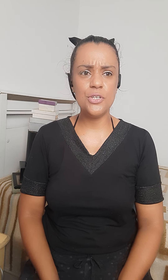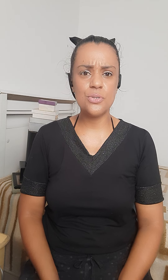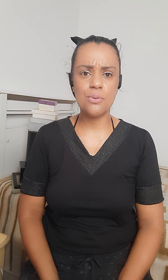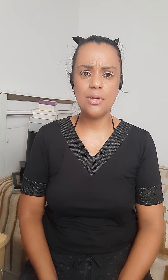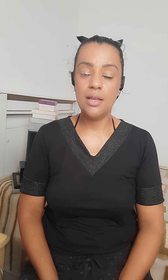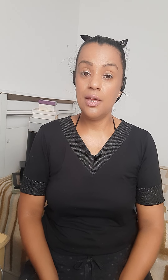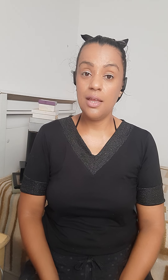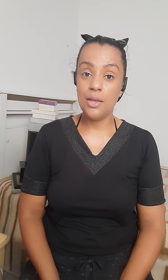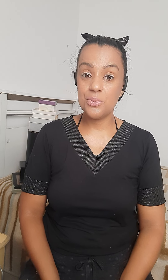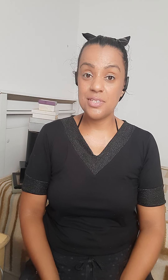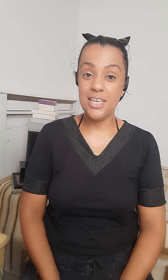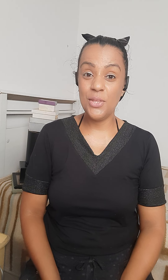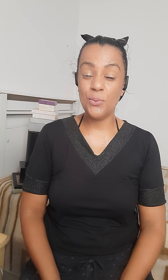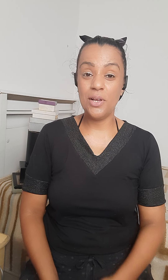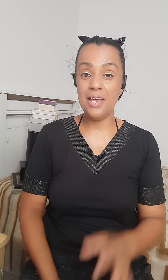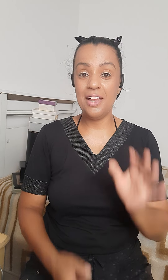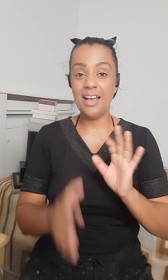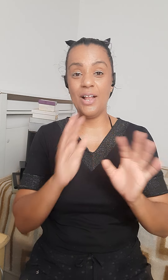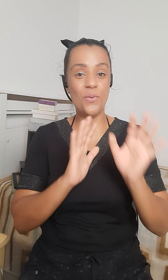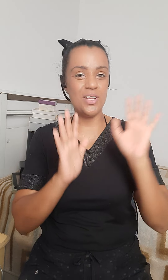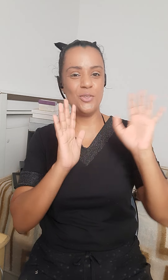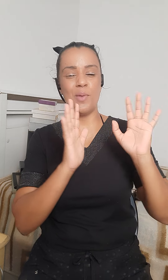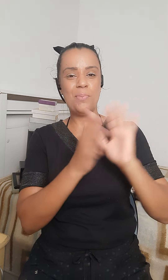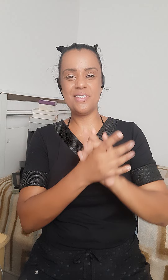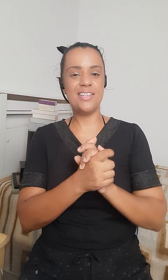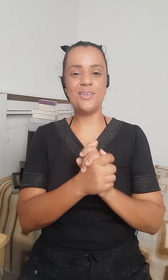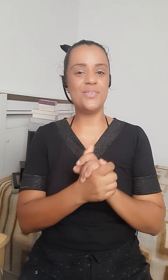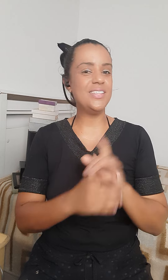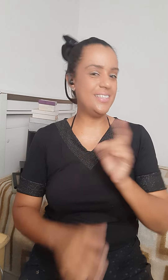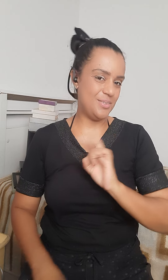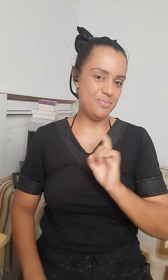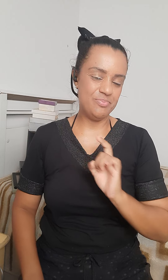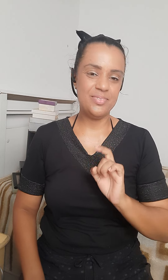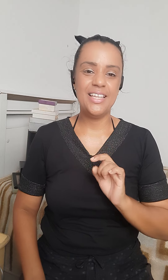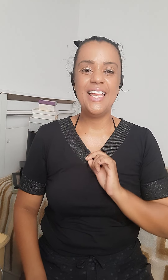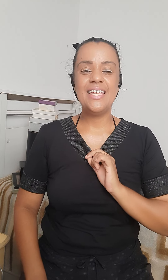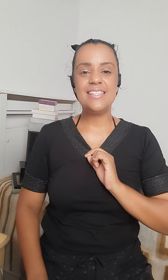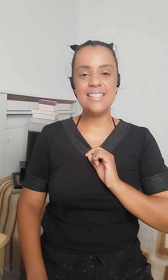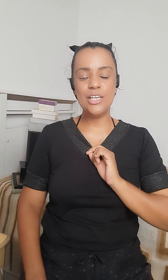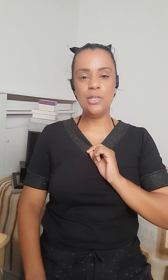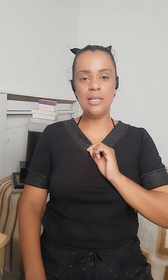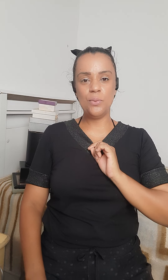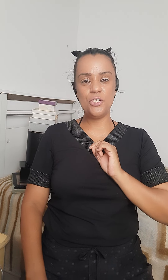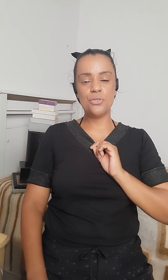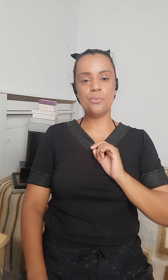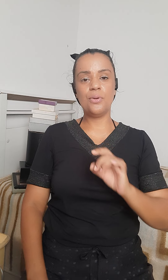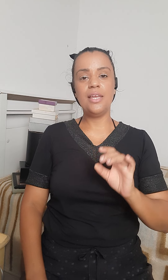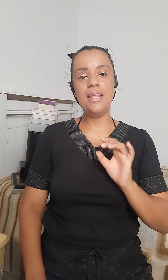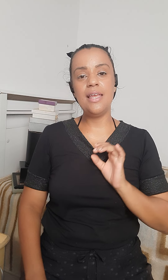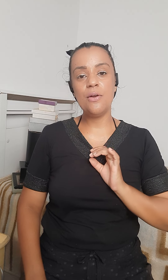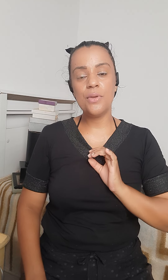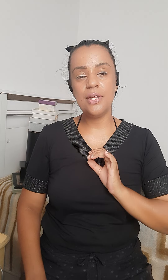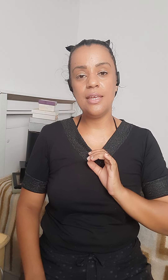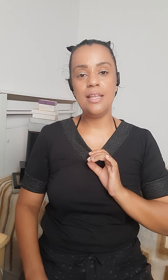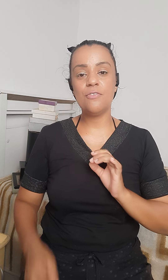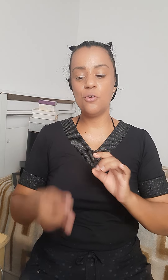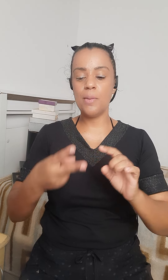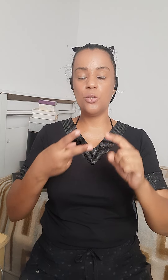linguístico? É o signo, é a louca do mapa astral? Não. Signo linguístico, ele é o quê? Ele é formado por